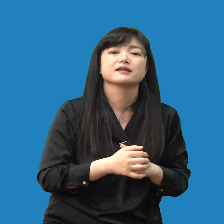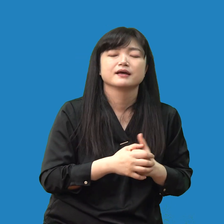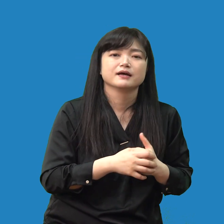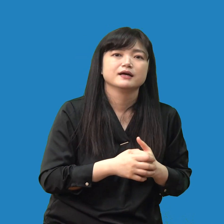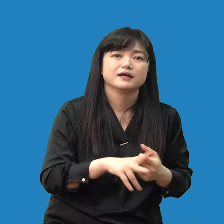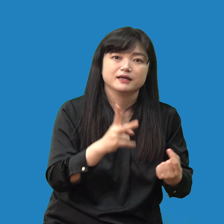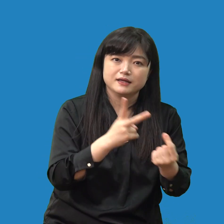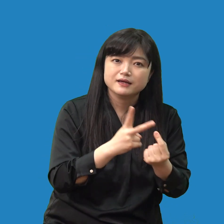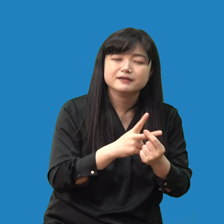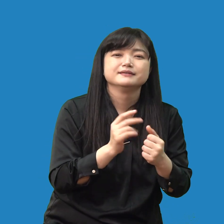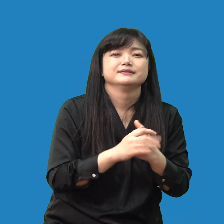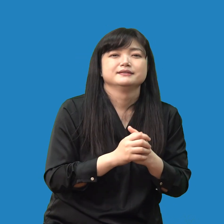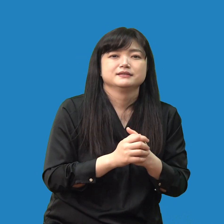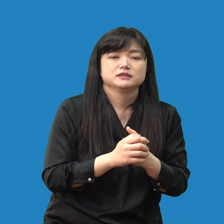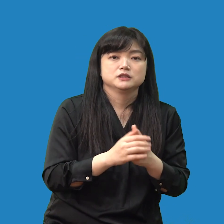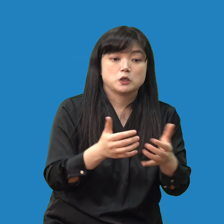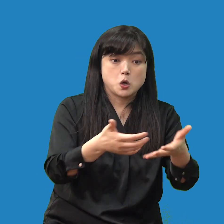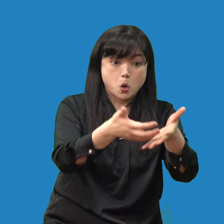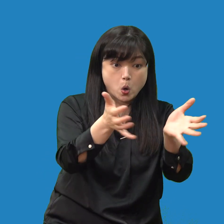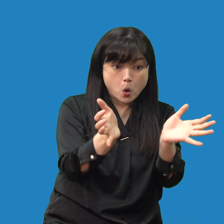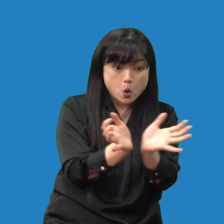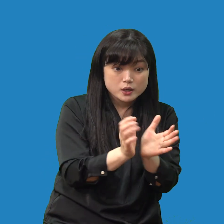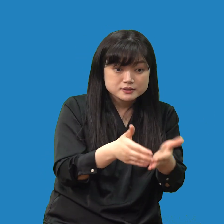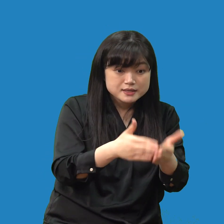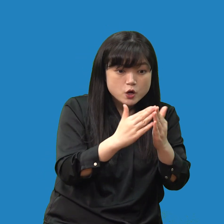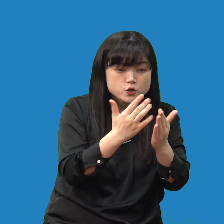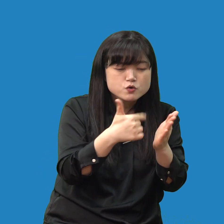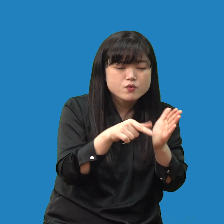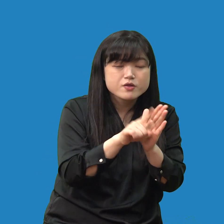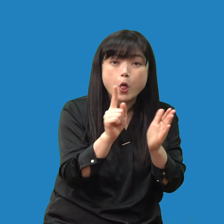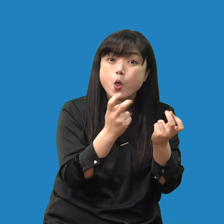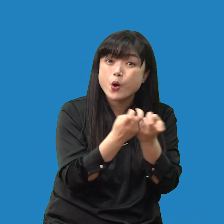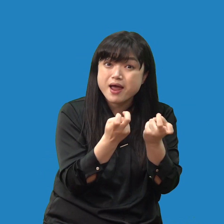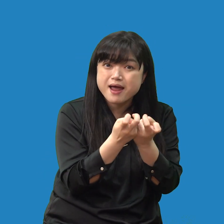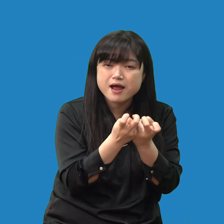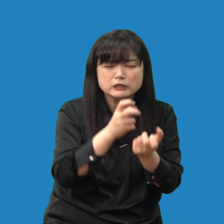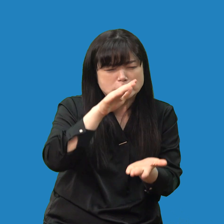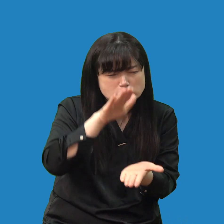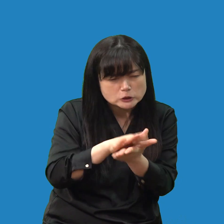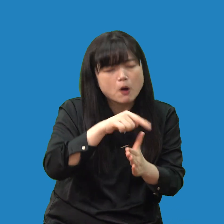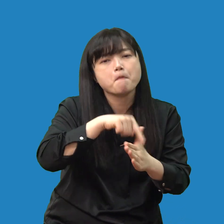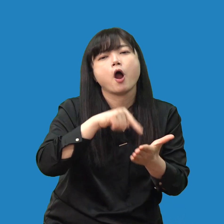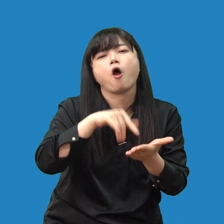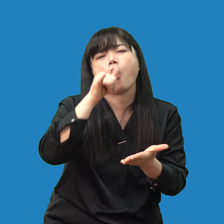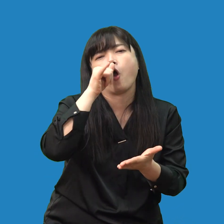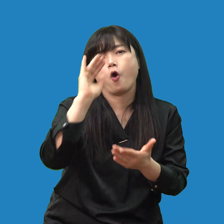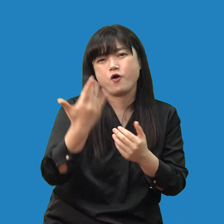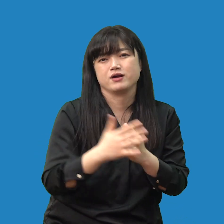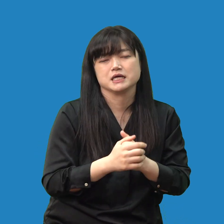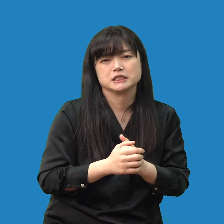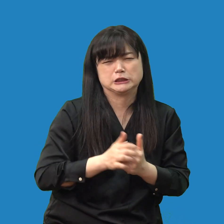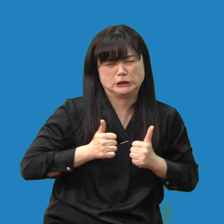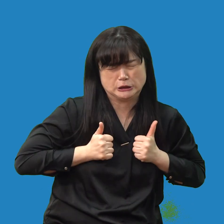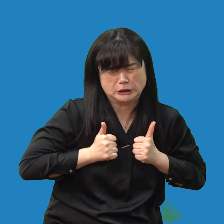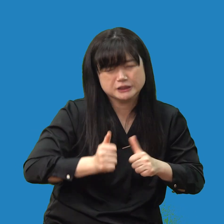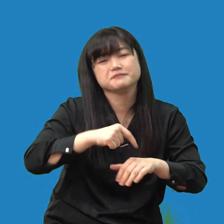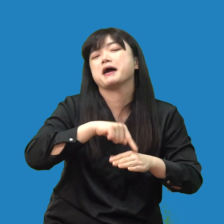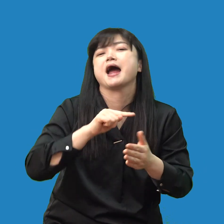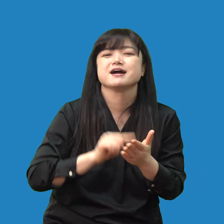두 번째, 이 공동체를 또 세우는 중요한 원리는 열정입니다. 혹은